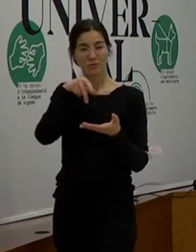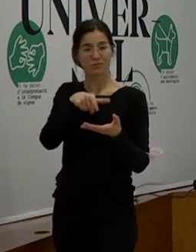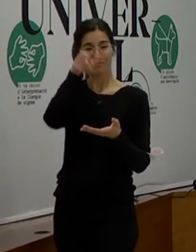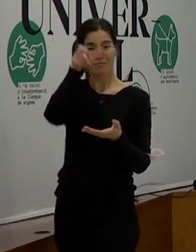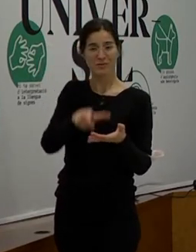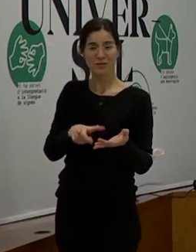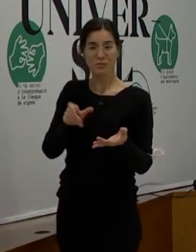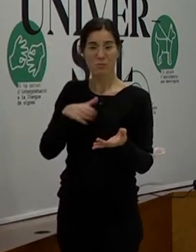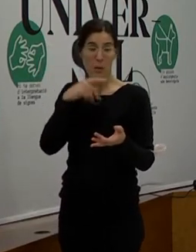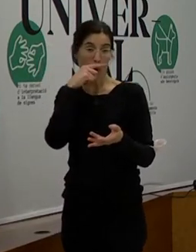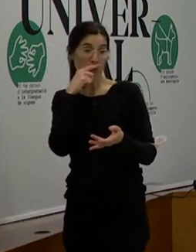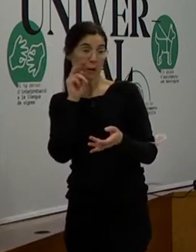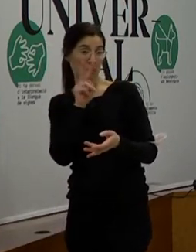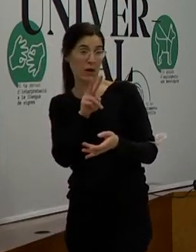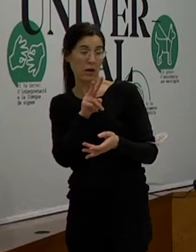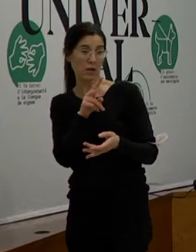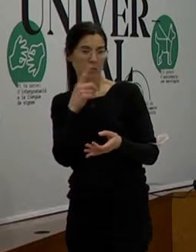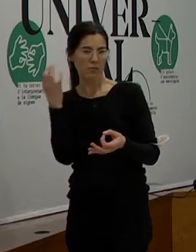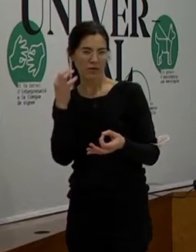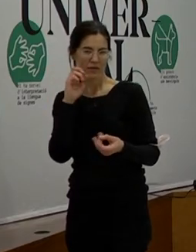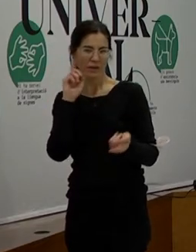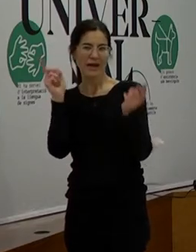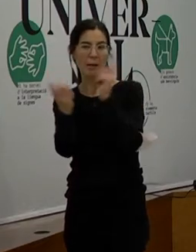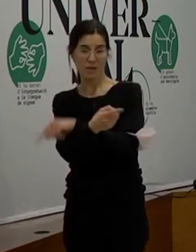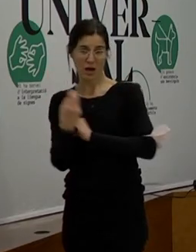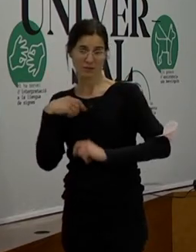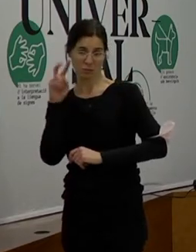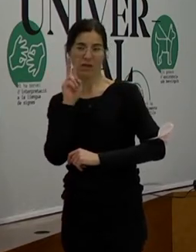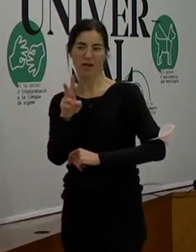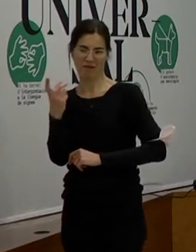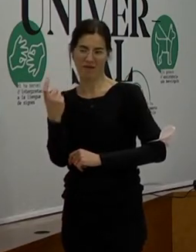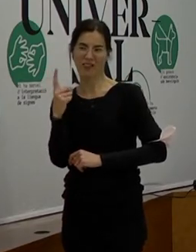cua, potser es pensen que és un home, doncs tenim que canviar aquesta mirada.